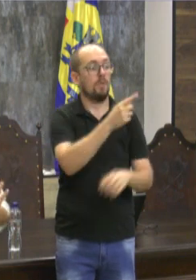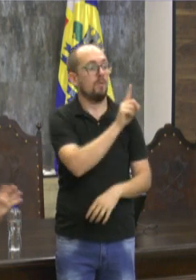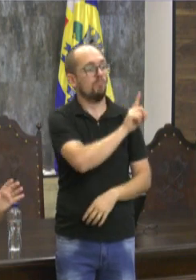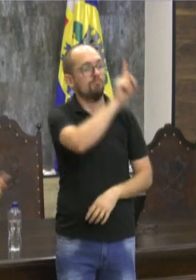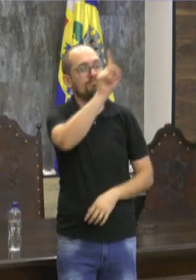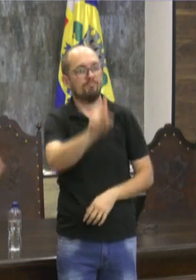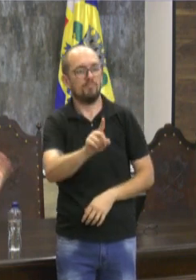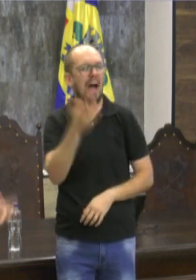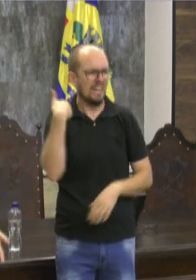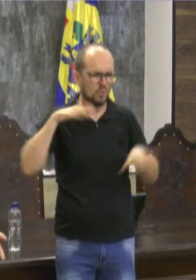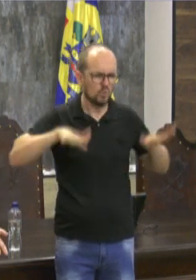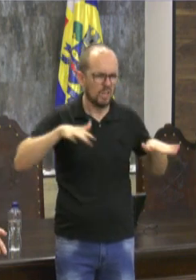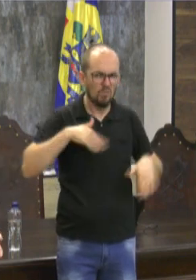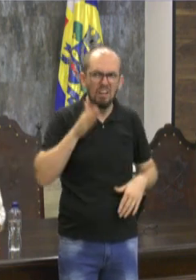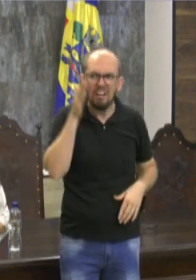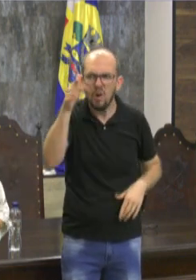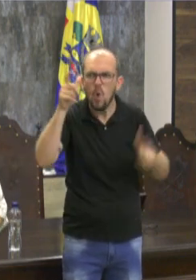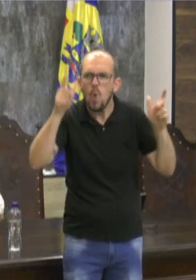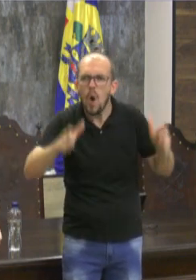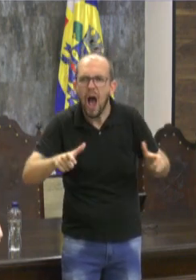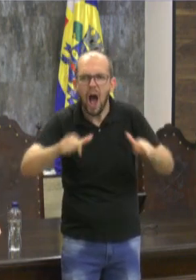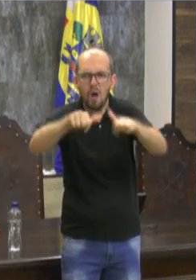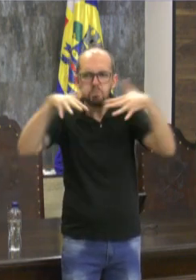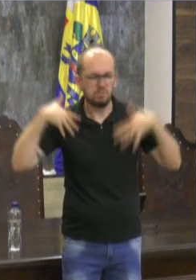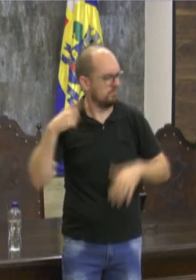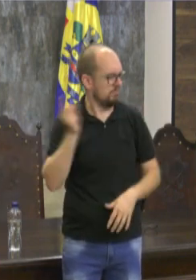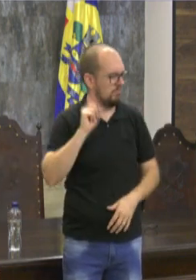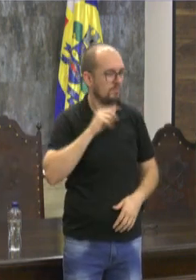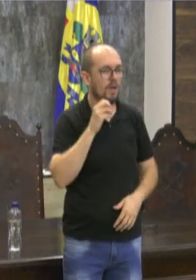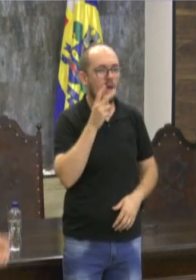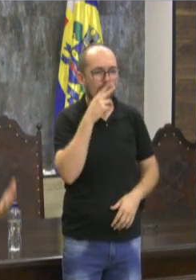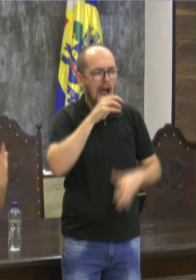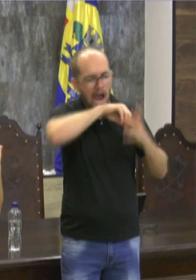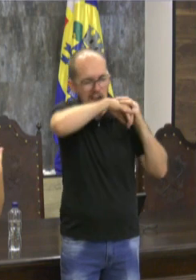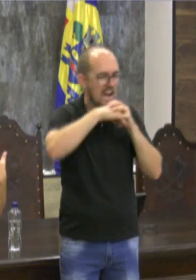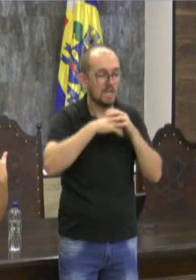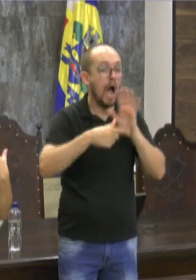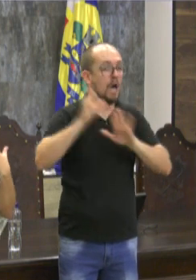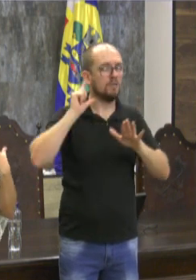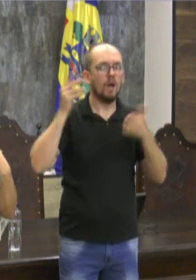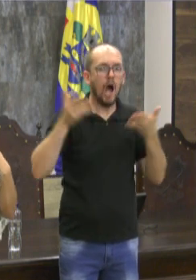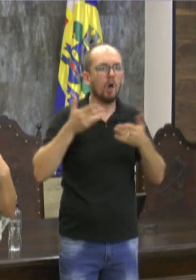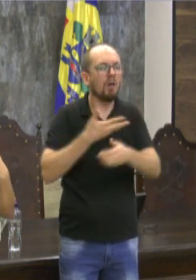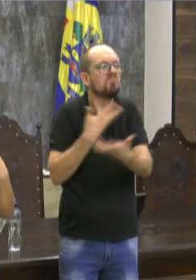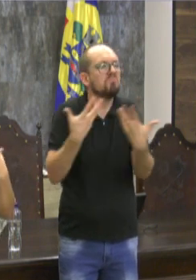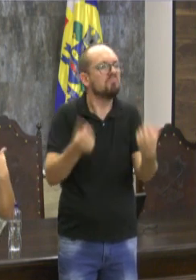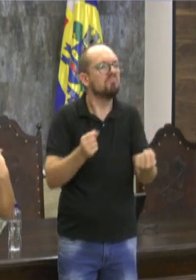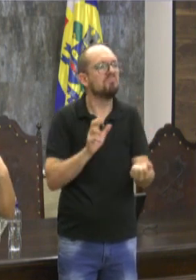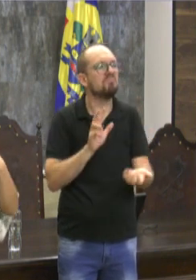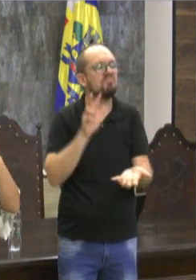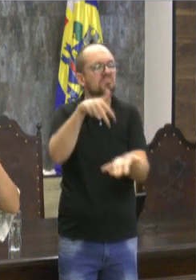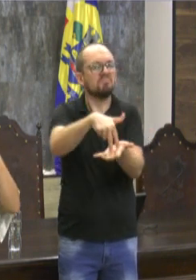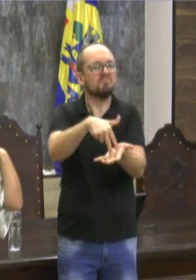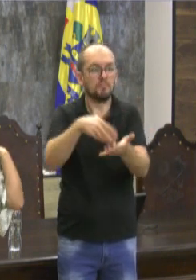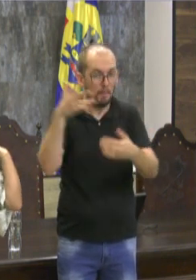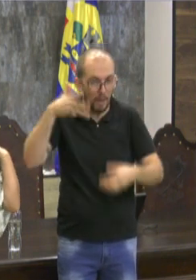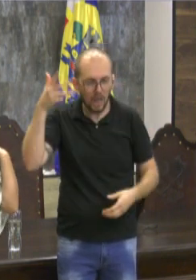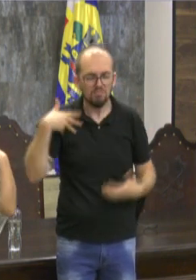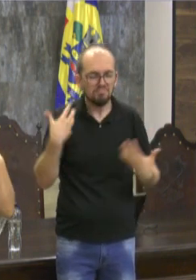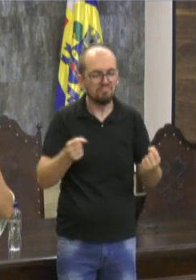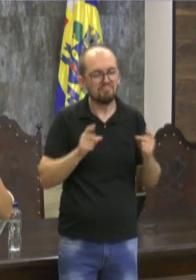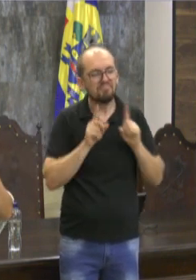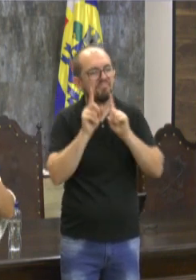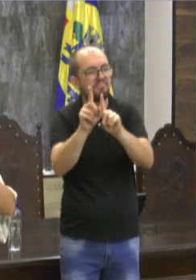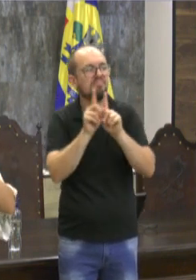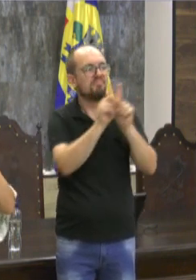ele não ia, ele não aceitava estar em lugar diferente, né? Então, ali, ó, a emoção dele se tocando, né? Ele sentindo ali o